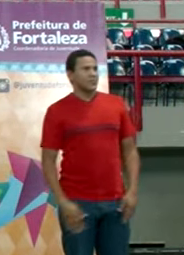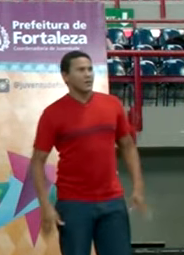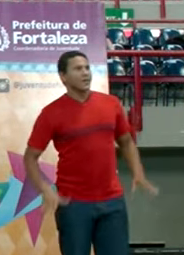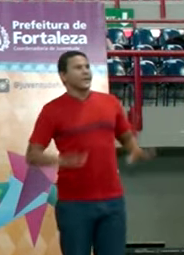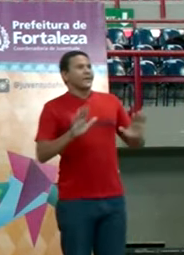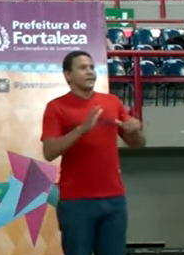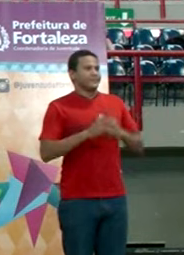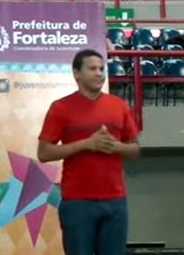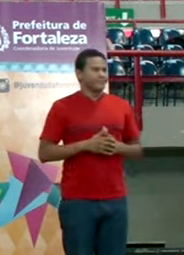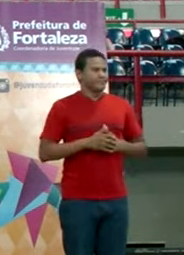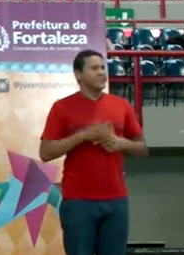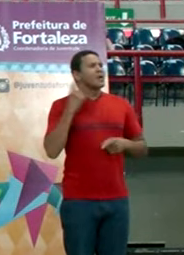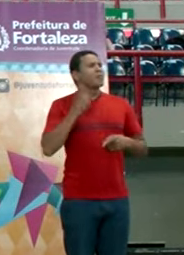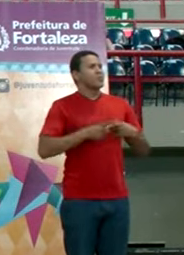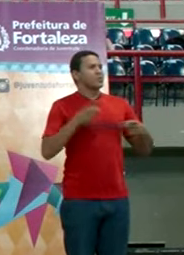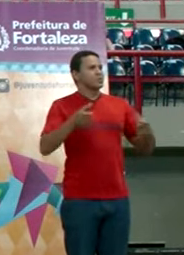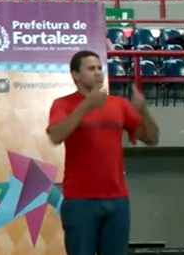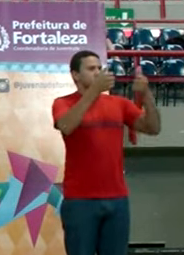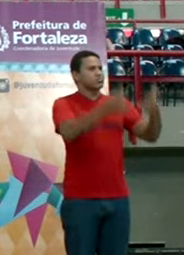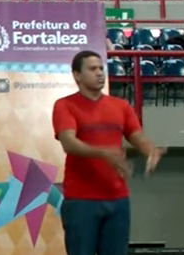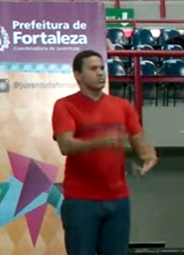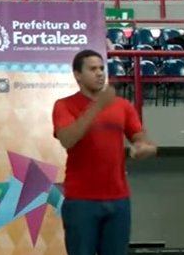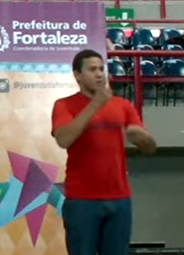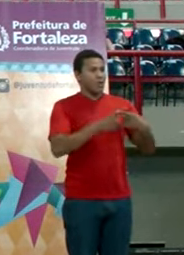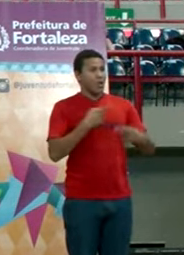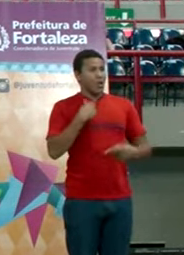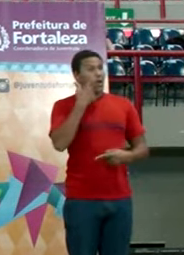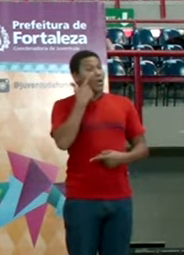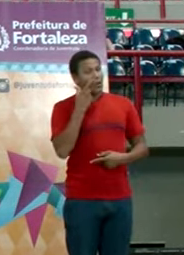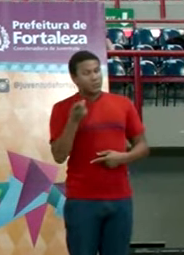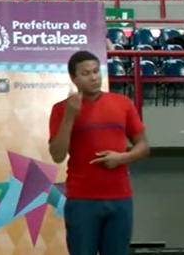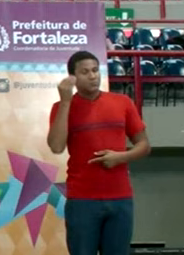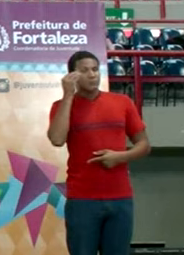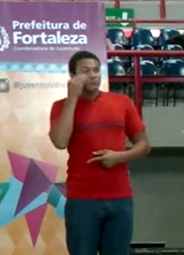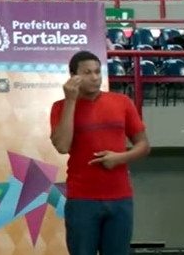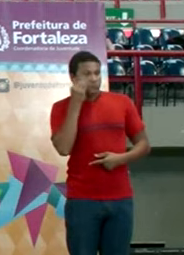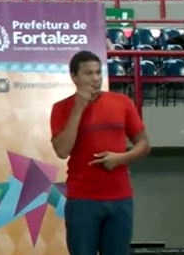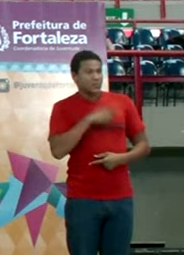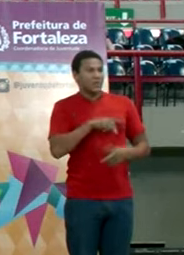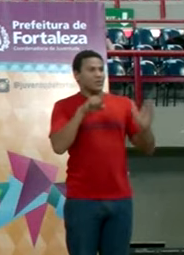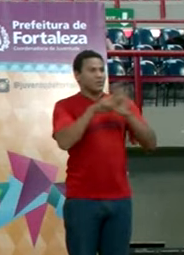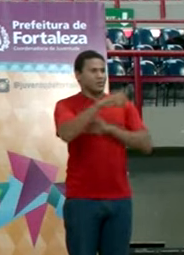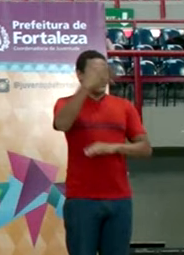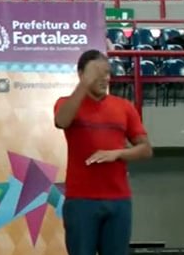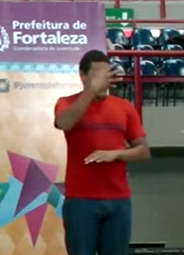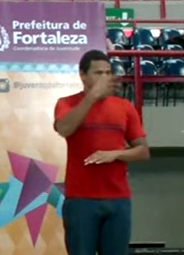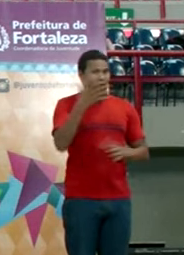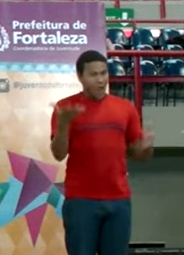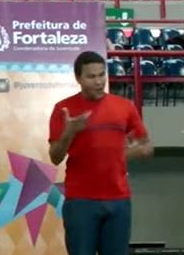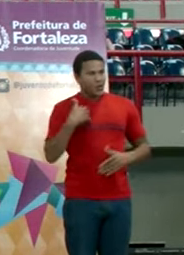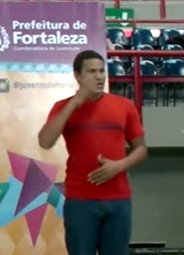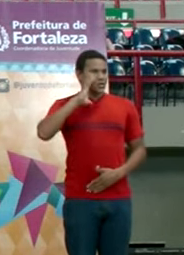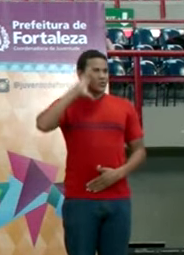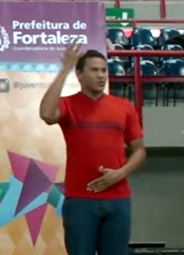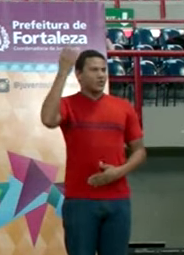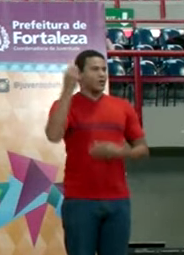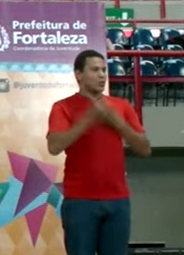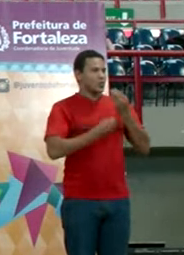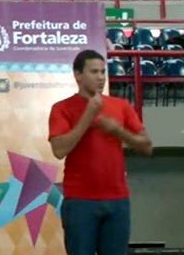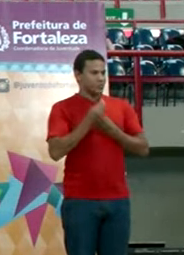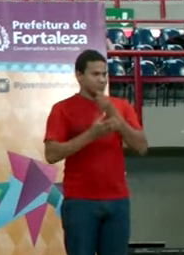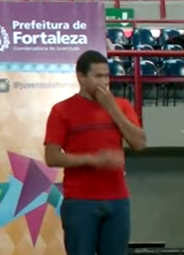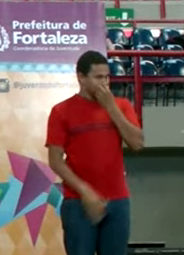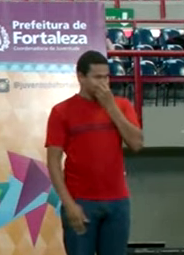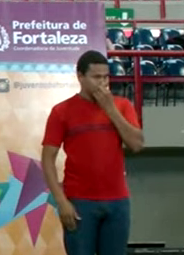comentei isso para que a gente tenha condição de resolver agora a questão de número quatro questão de número quatro Quando foi que